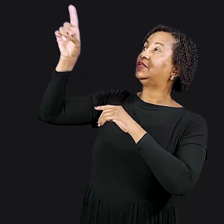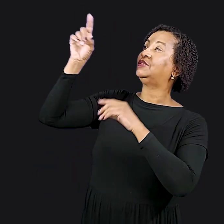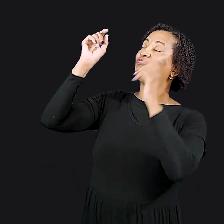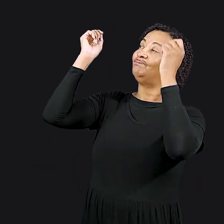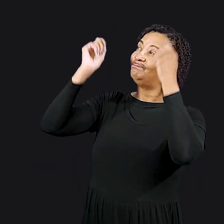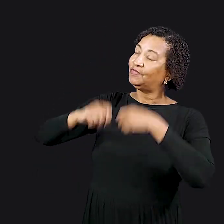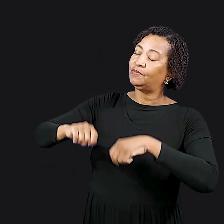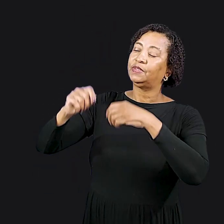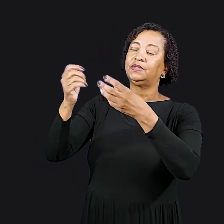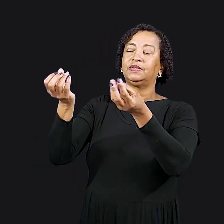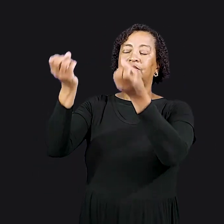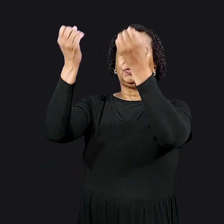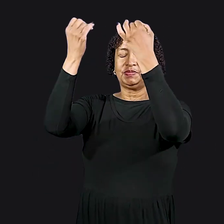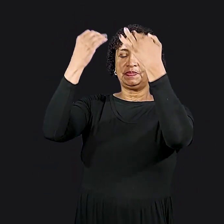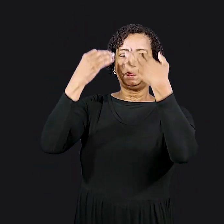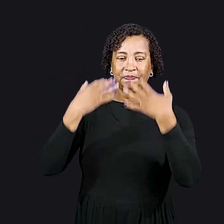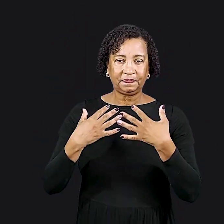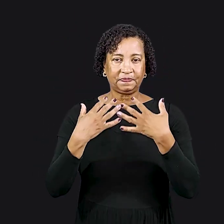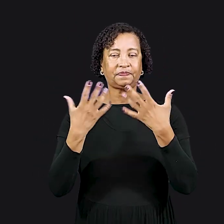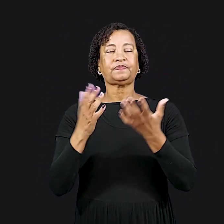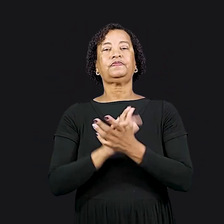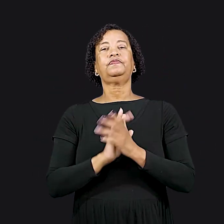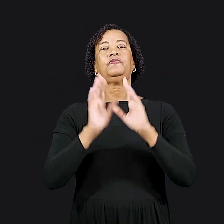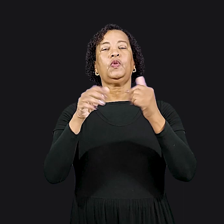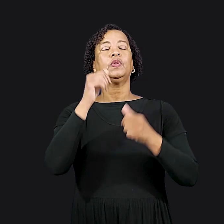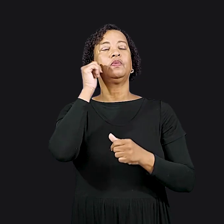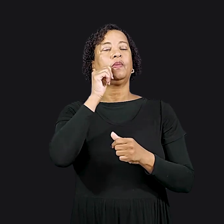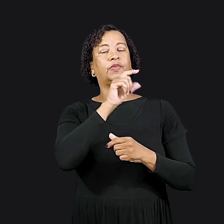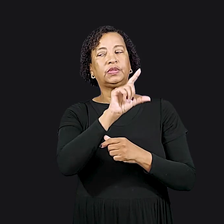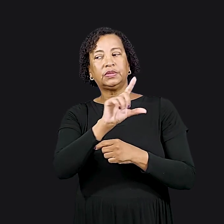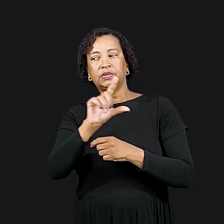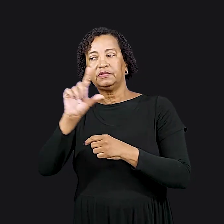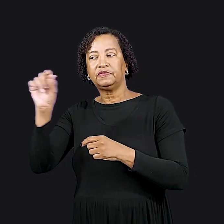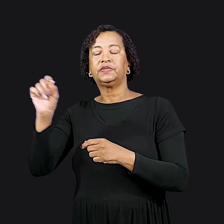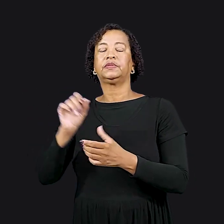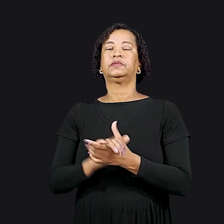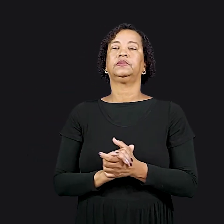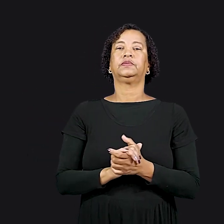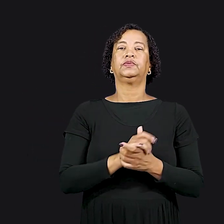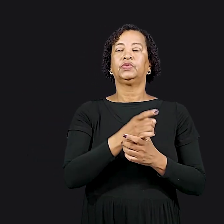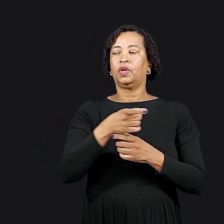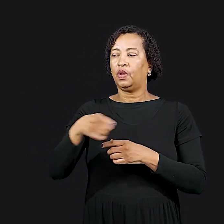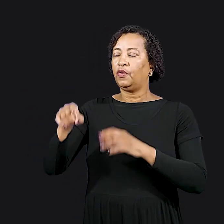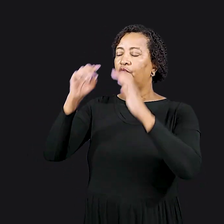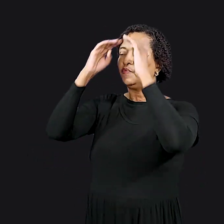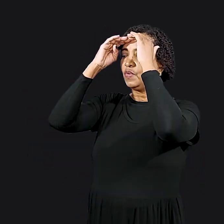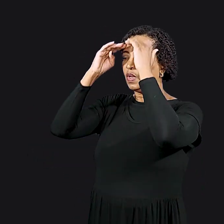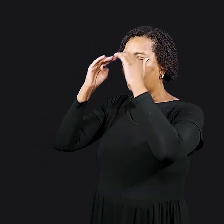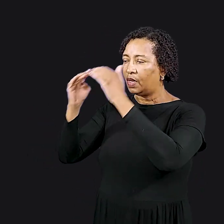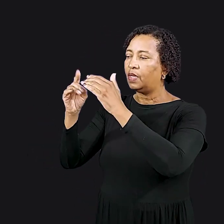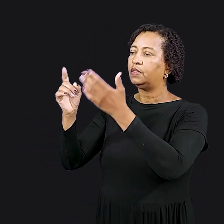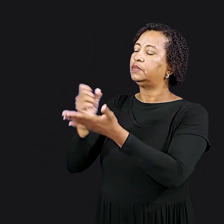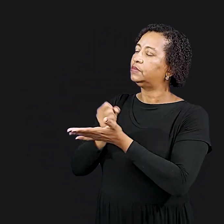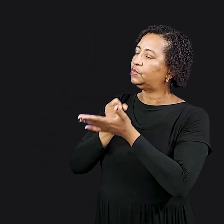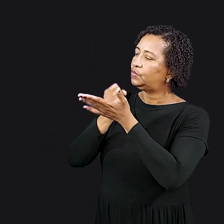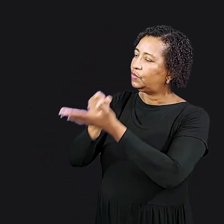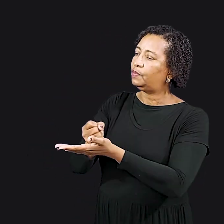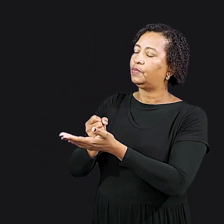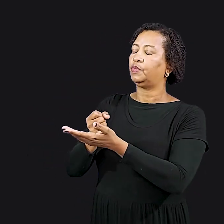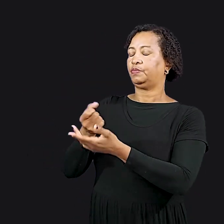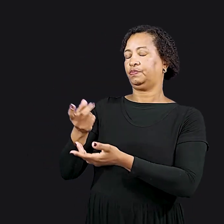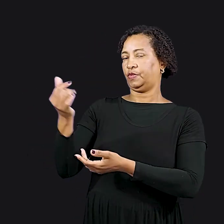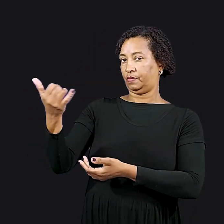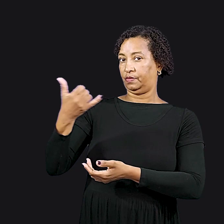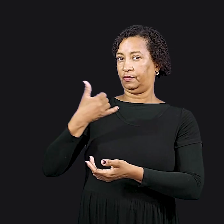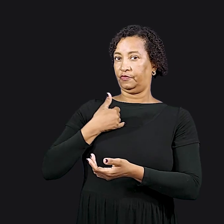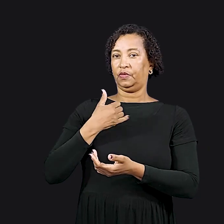em suprir nossas necessidades. Quando aquela senhora estava indo embora, agradeci a sua contribuição